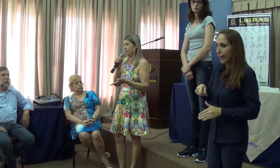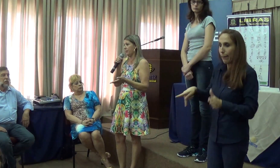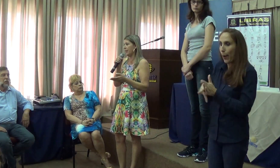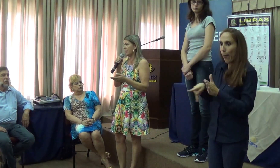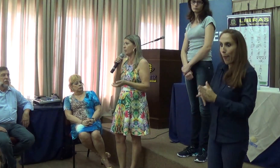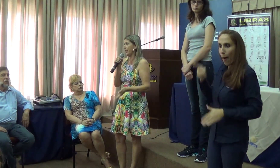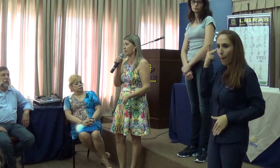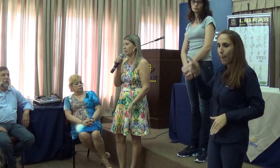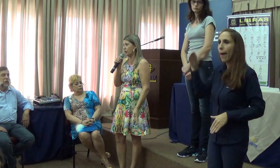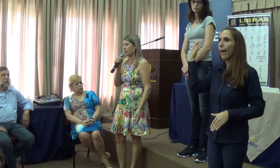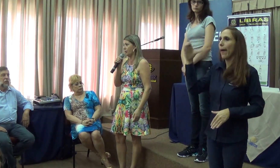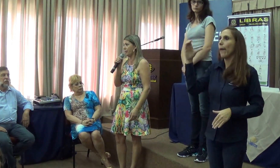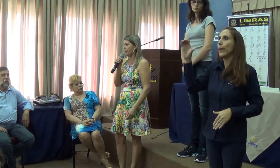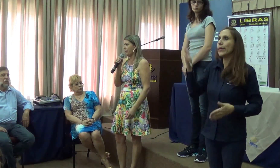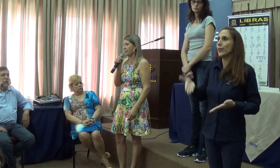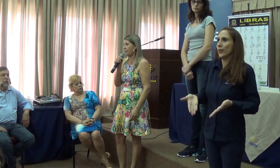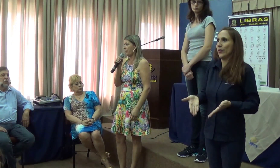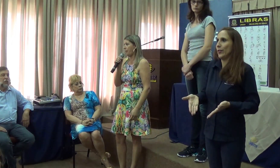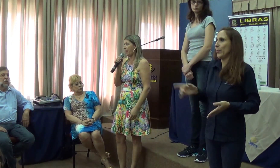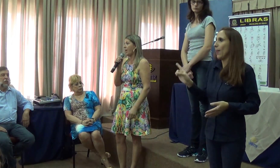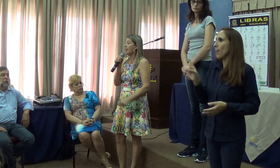Curitiba. Nesse momento, é Curitiba.